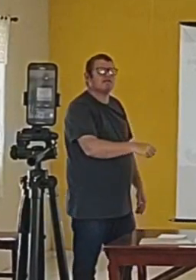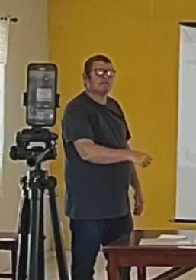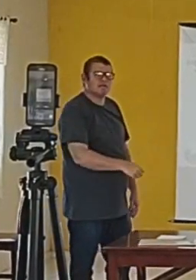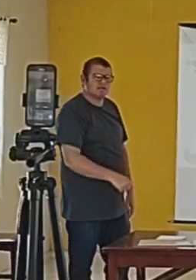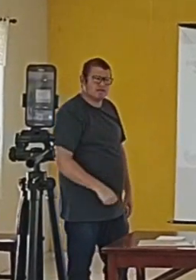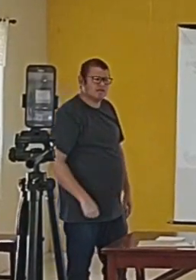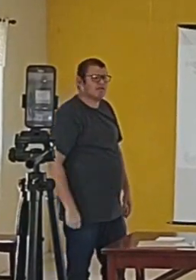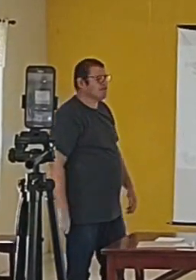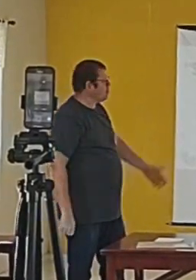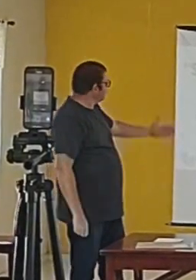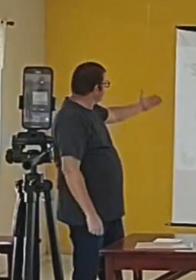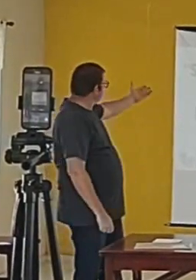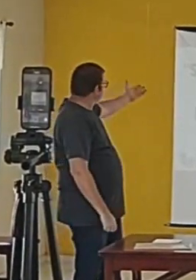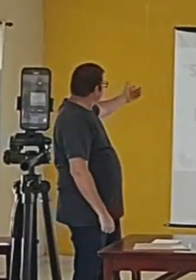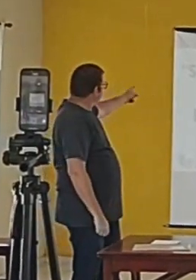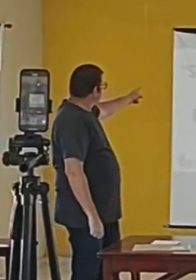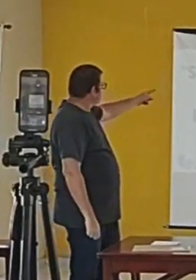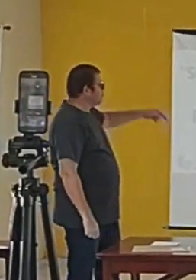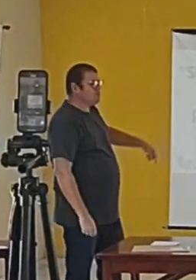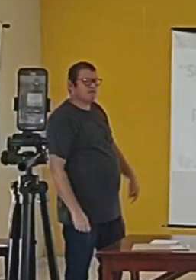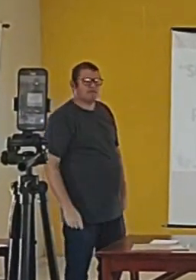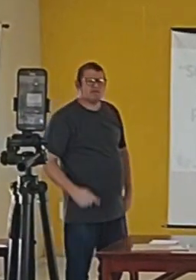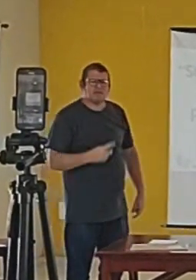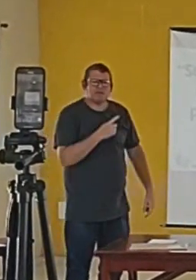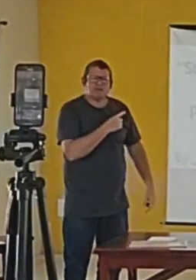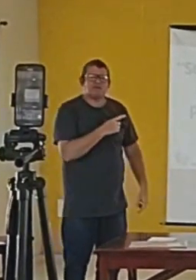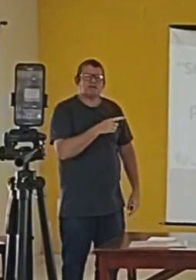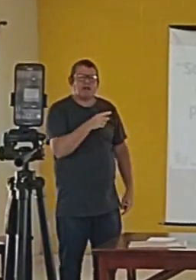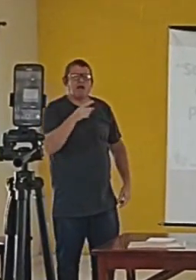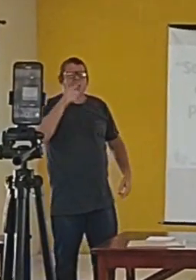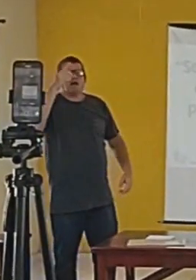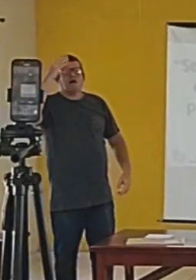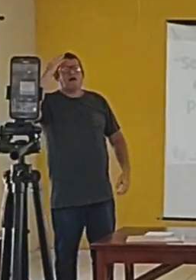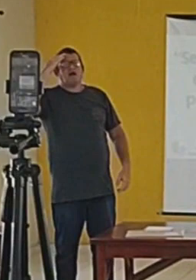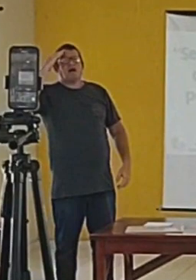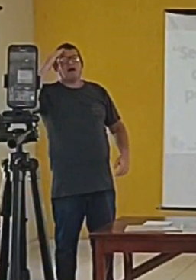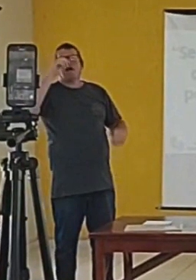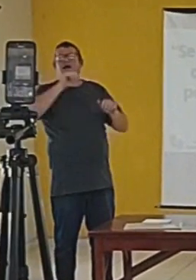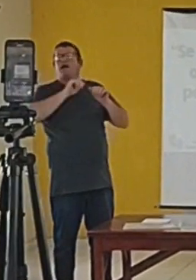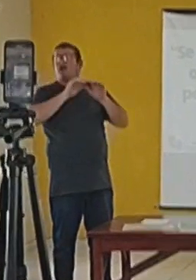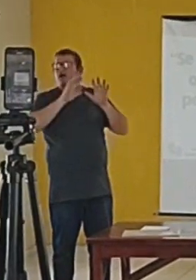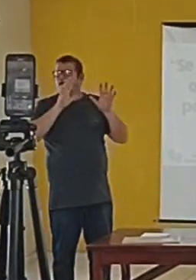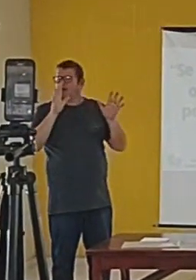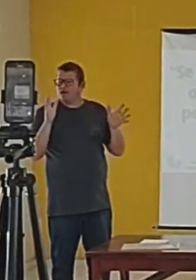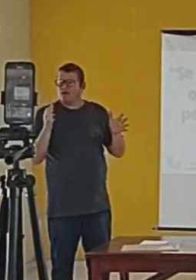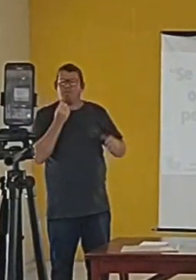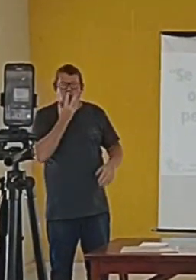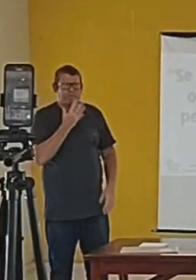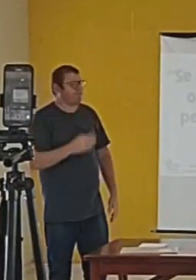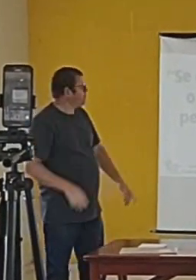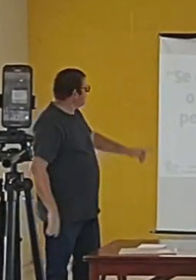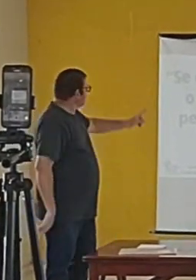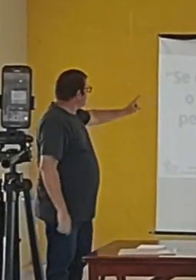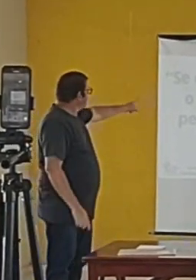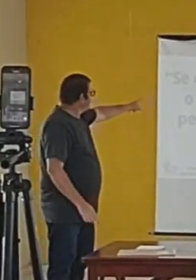dos alunos naquela oportunidade, conduzindo todos a uma verdadeira imersão no universo